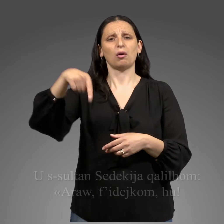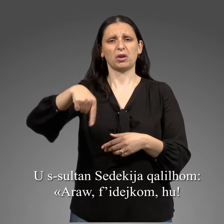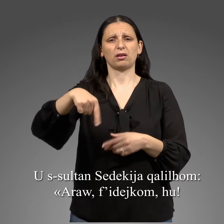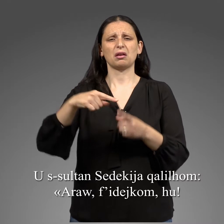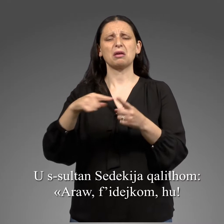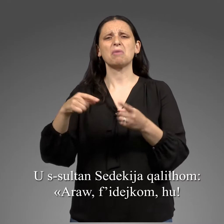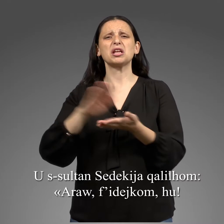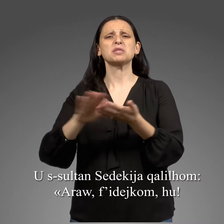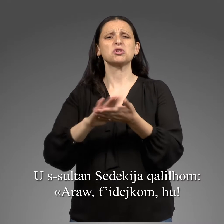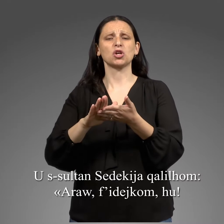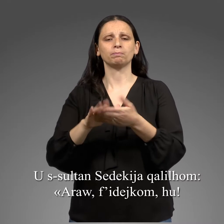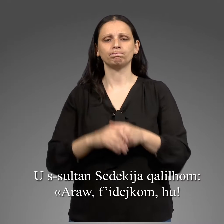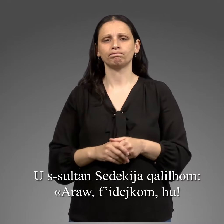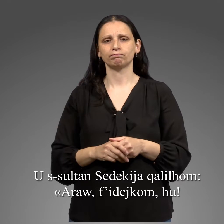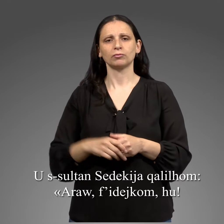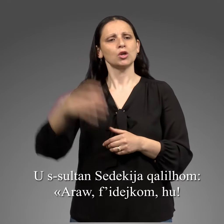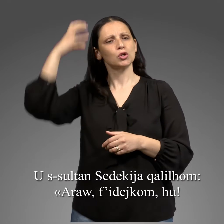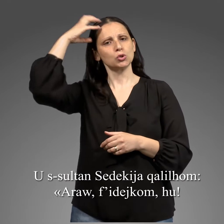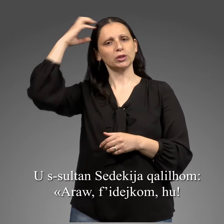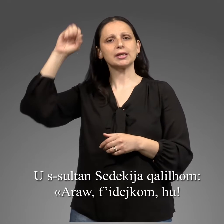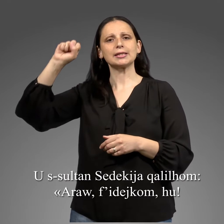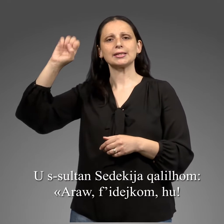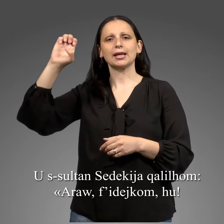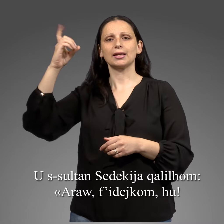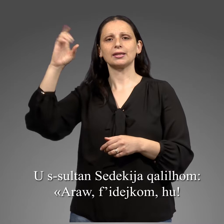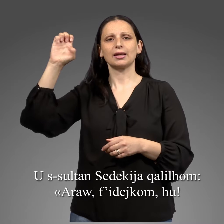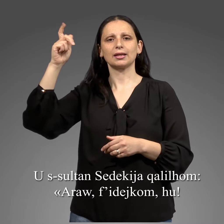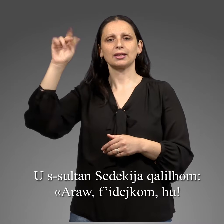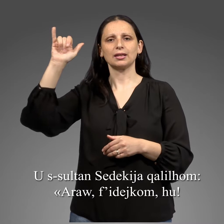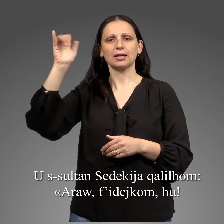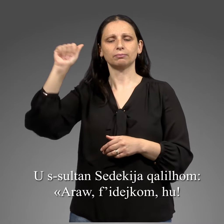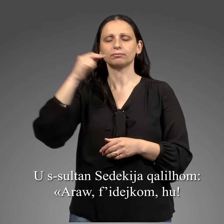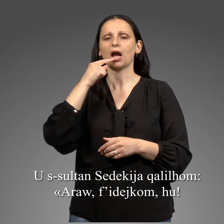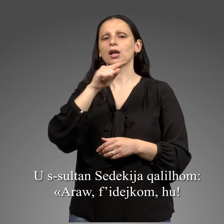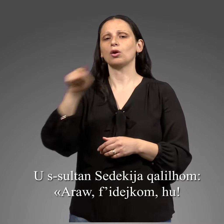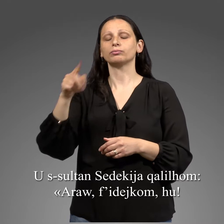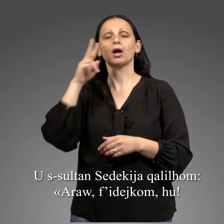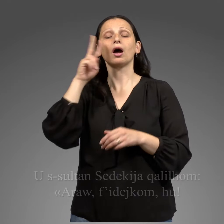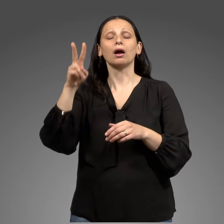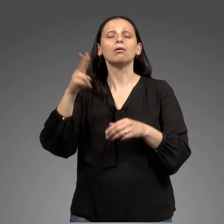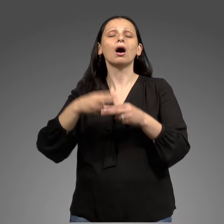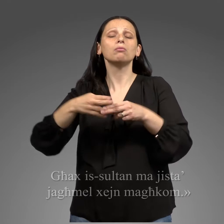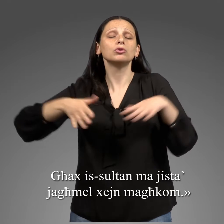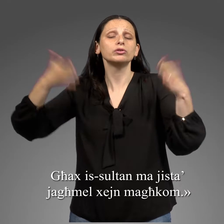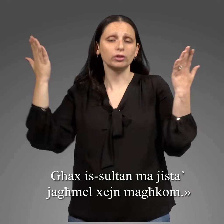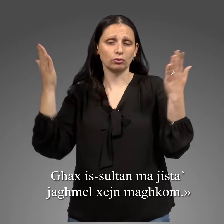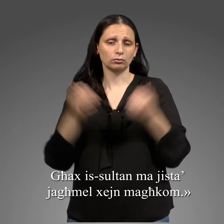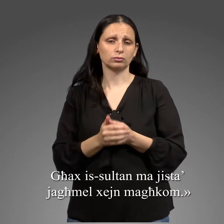U-sultan s-sedakija għalil-om Āraw, fidejkomu ħaxi s